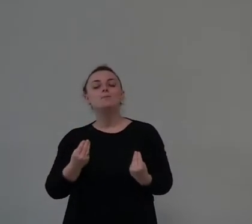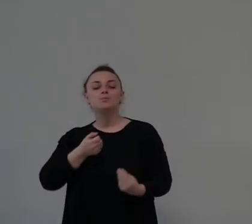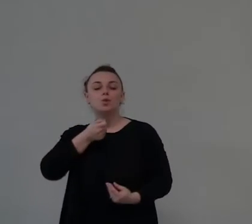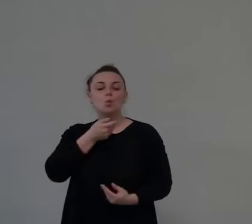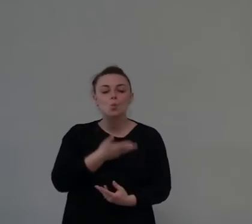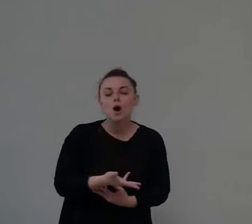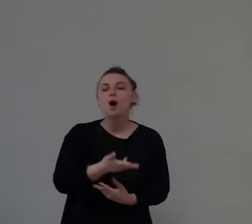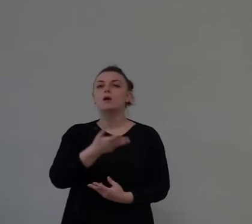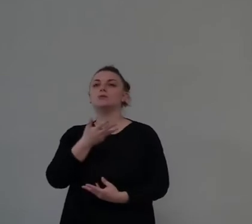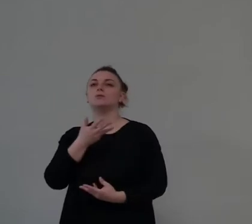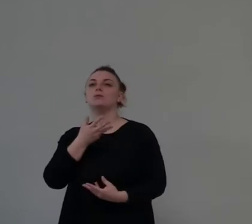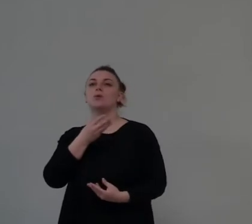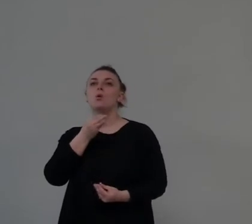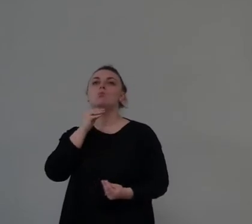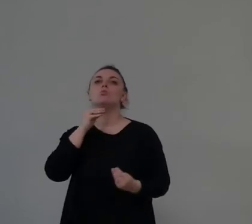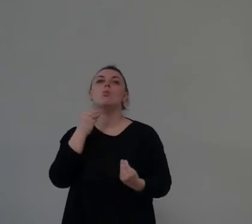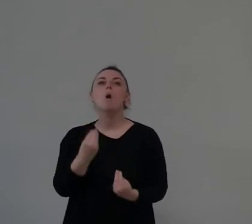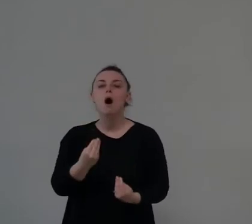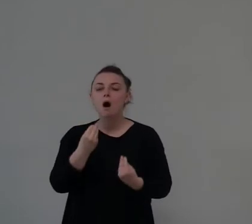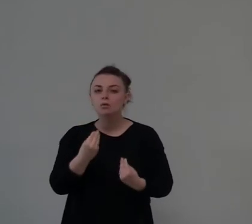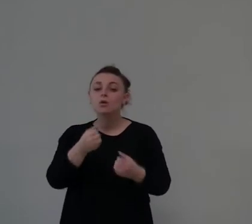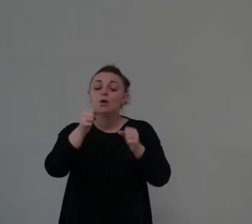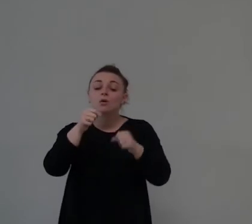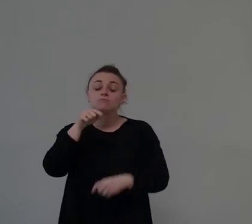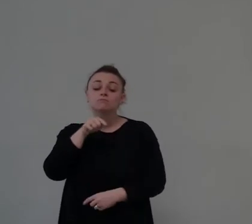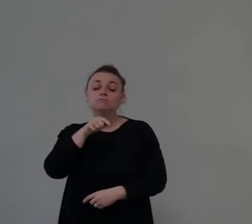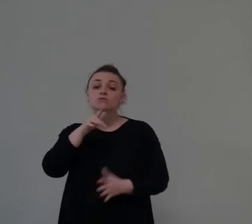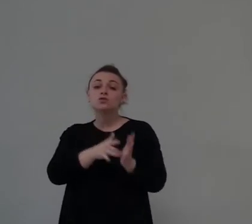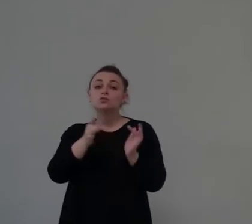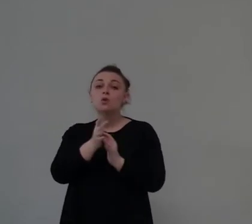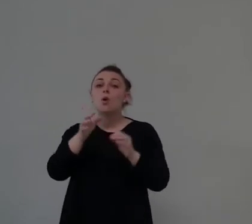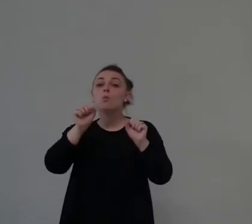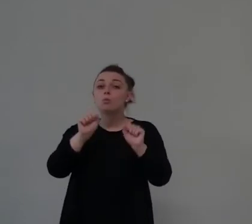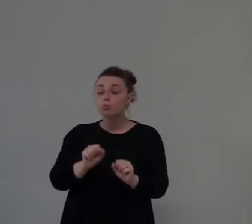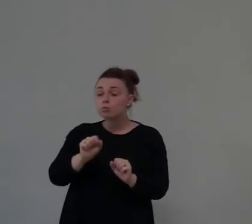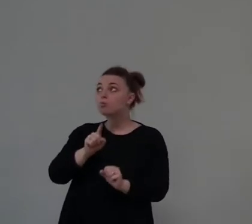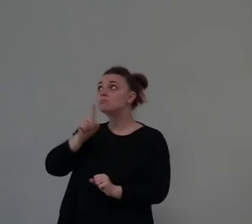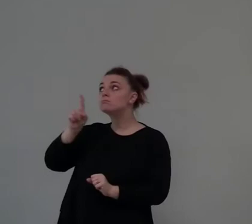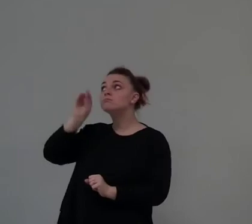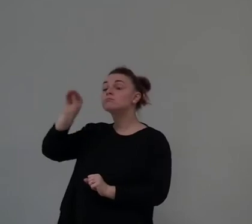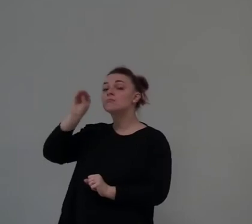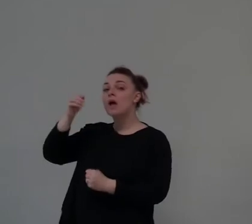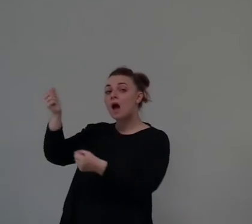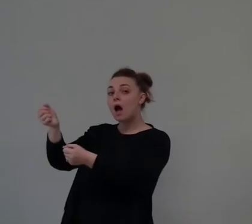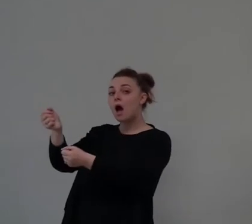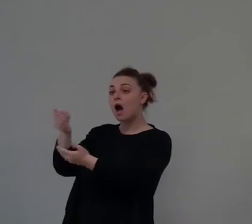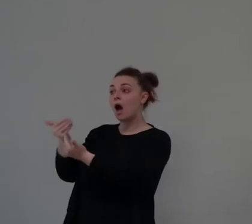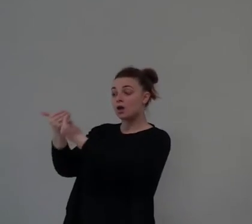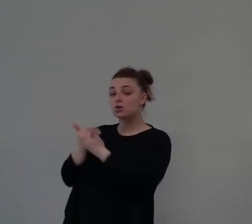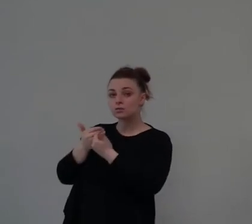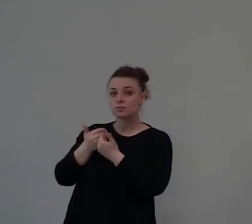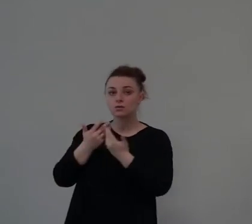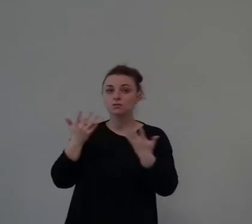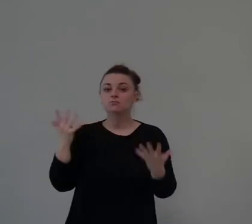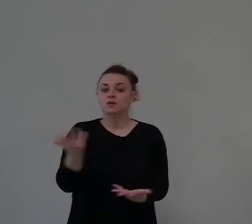richiedere interventi divini a supporto di quello che stava facendo. Il diavolo gli dice buttati giù, tanto ci sono gli angeli che ti